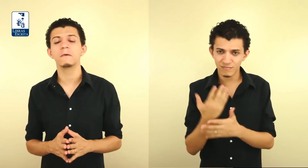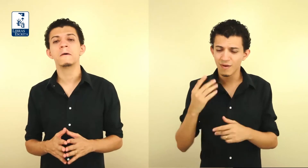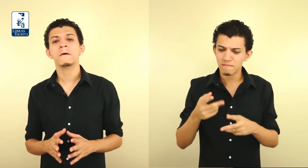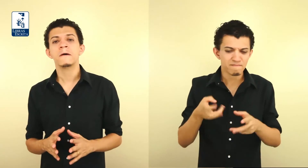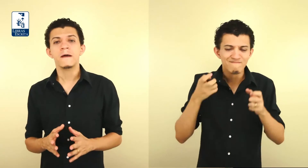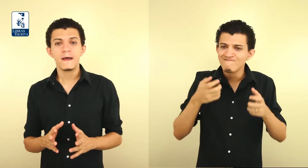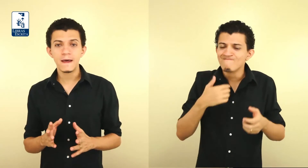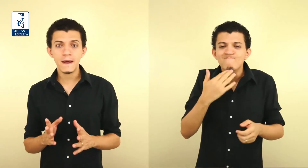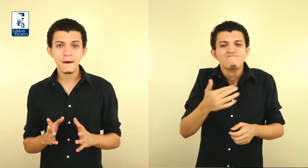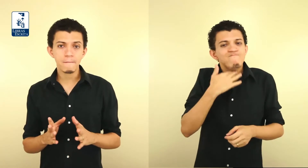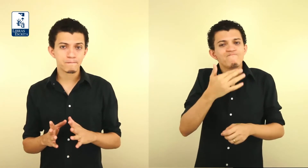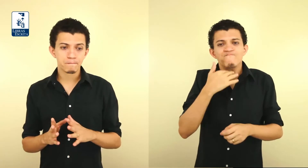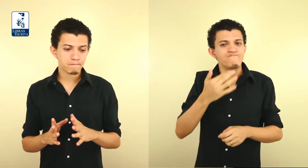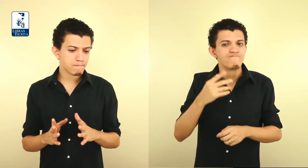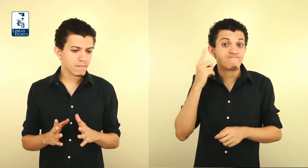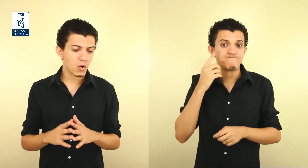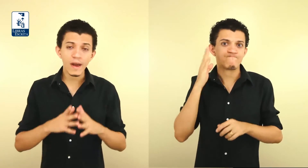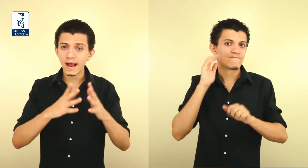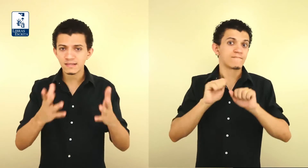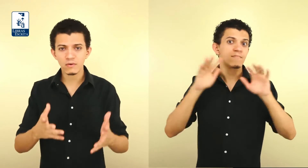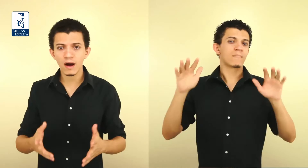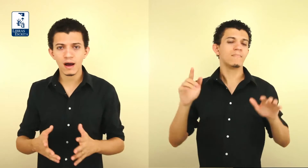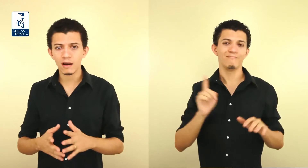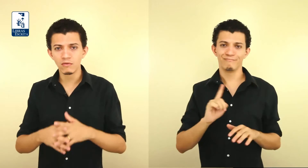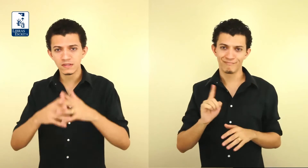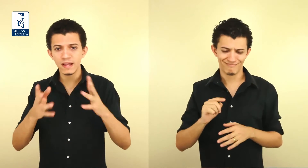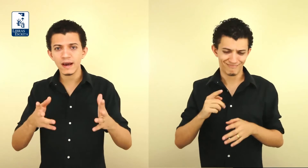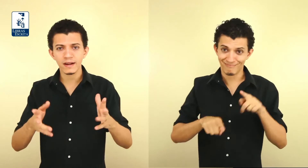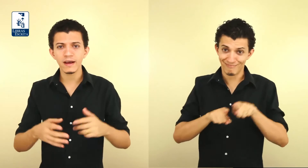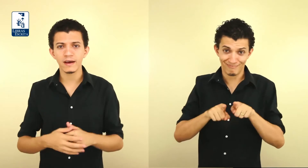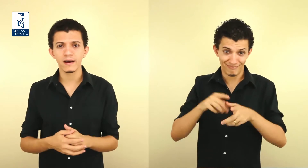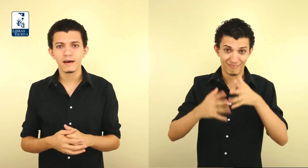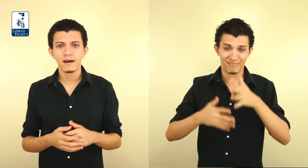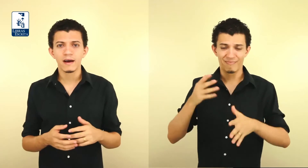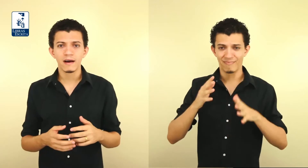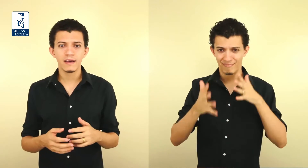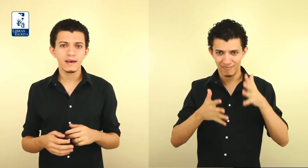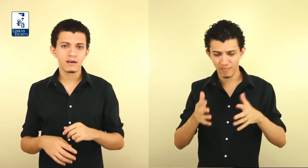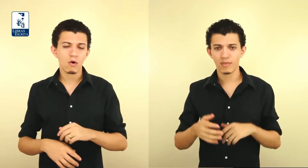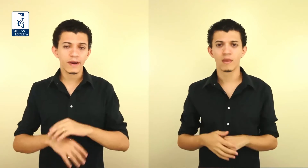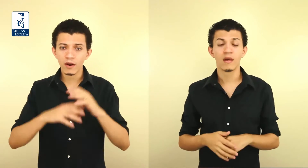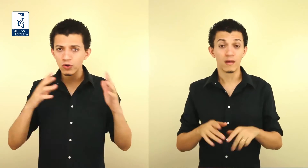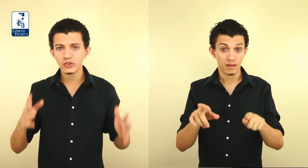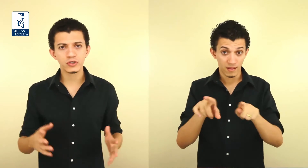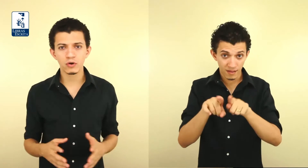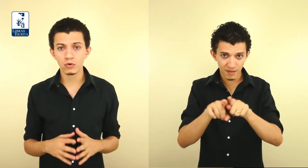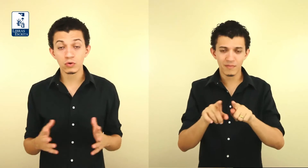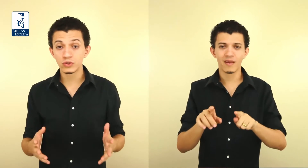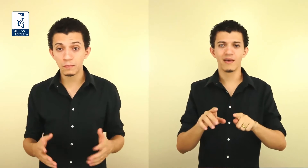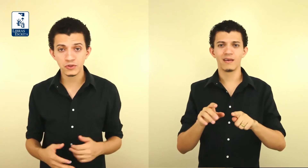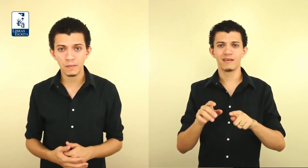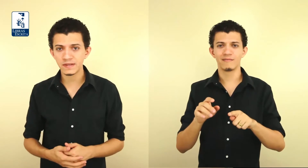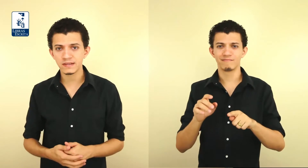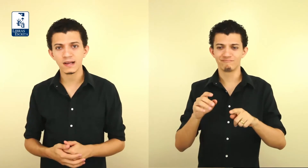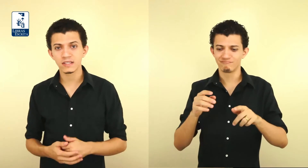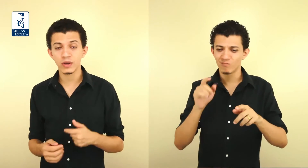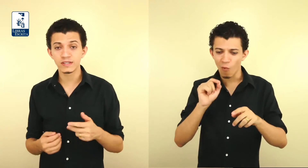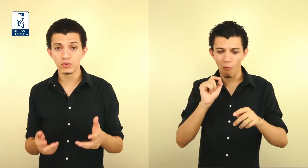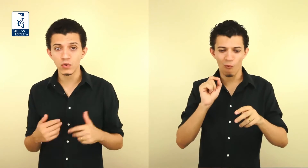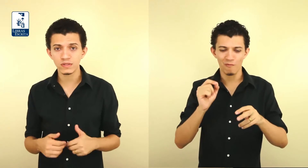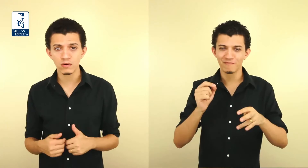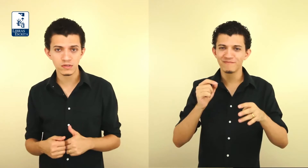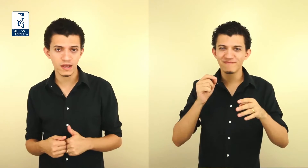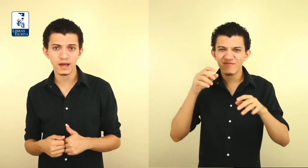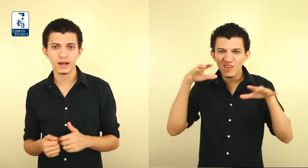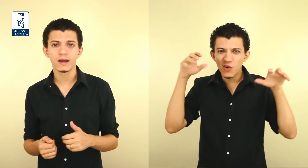não dava certo. E com relação à luz negra, né? e qualquer outro tipo de apresentação em